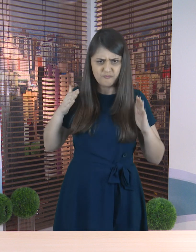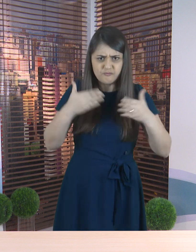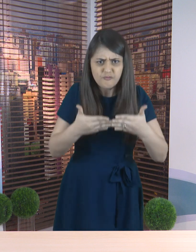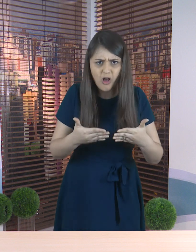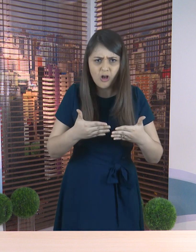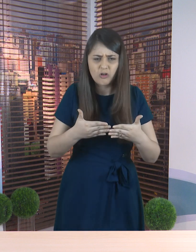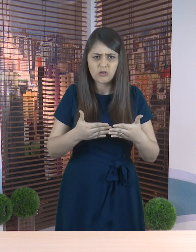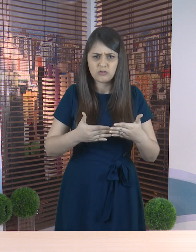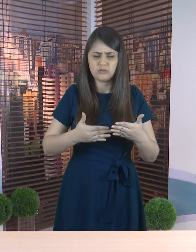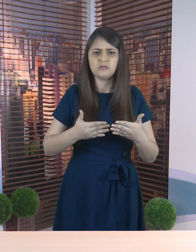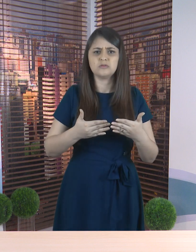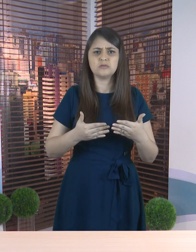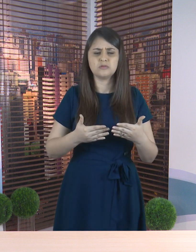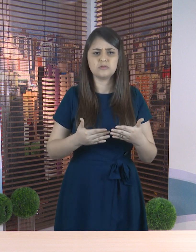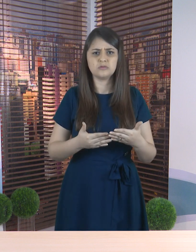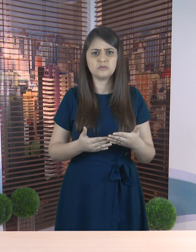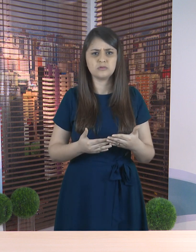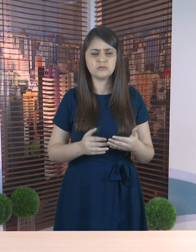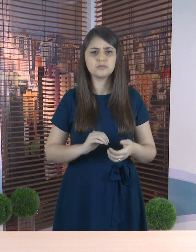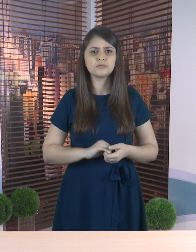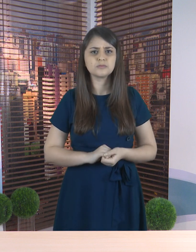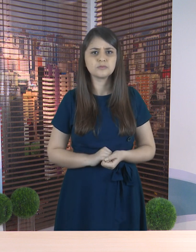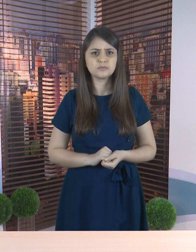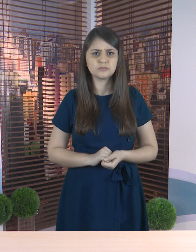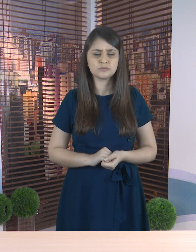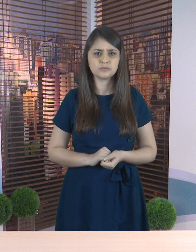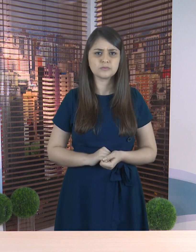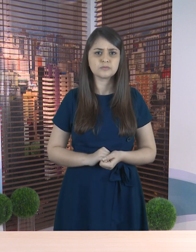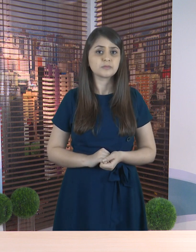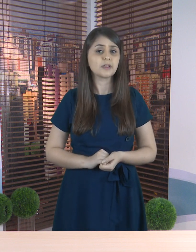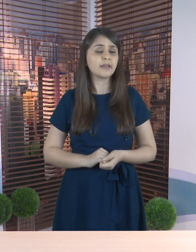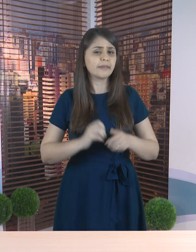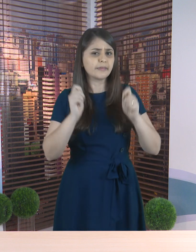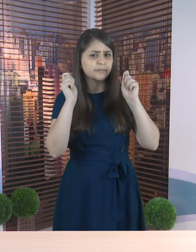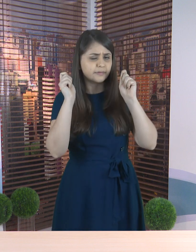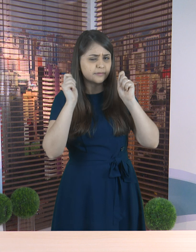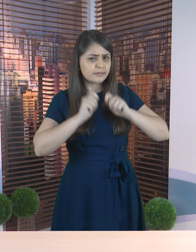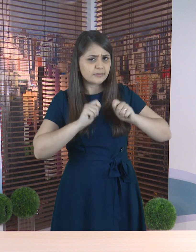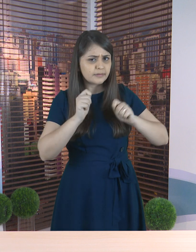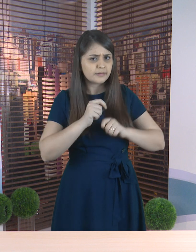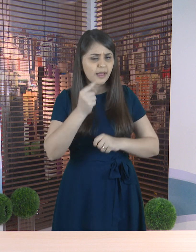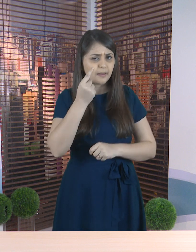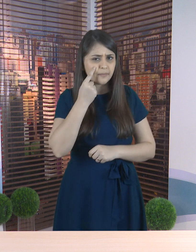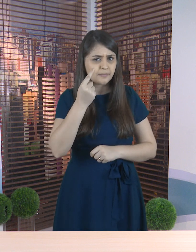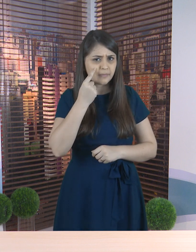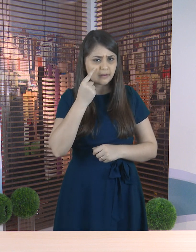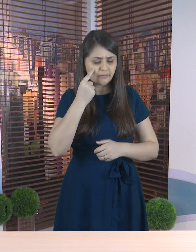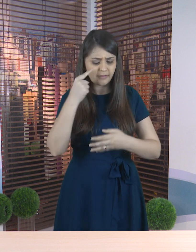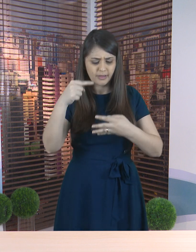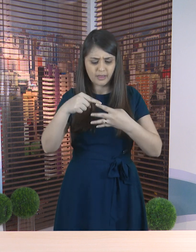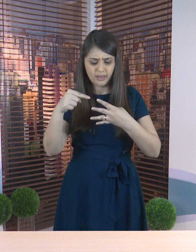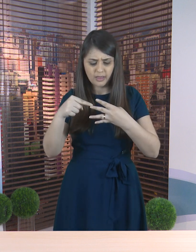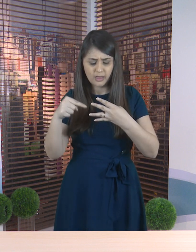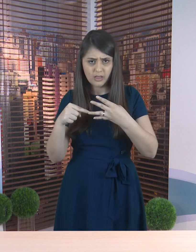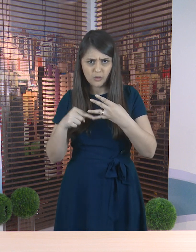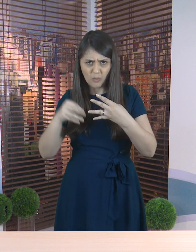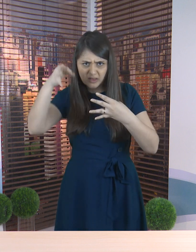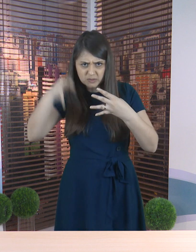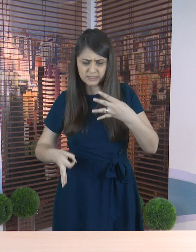afirmações. Primeiro, nos versículos 1 a 9, Zofar defende que os ímpios são desventurados,